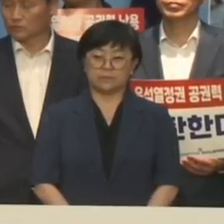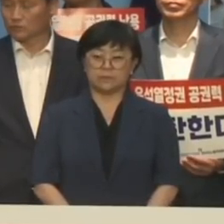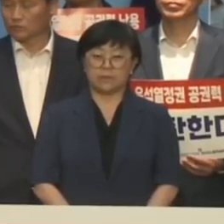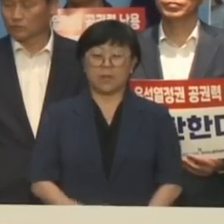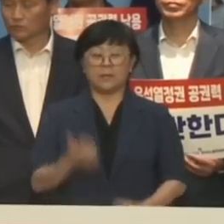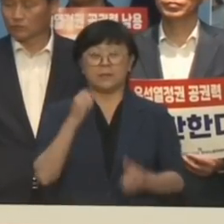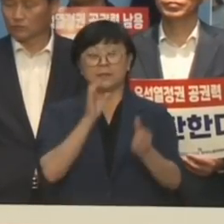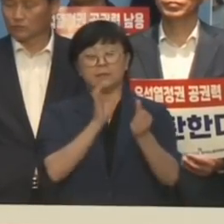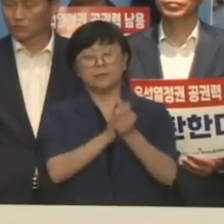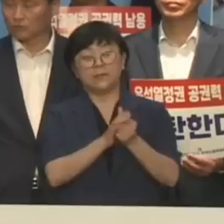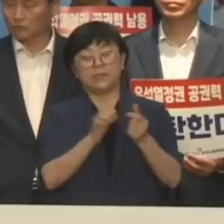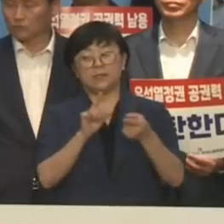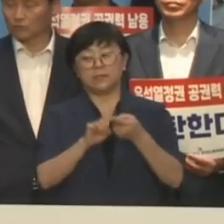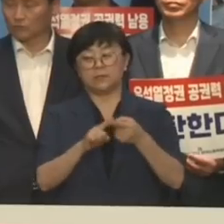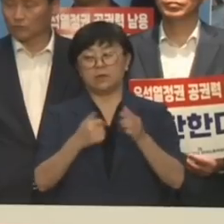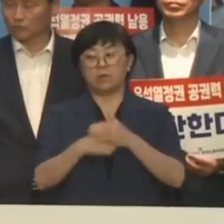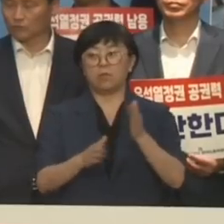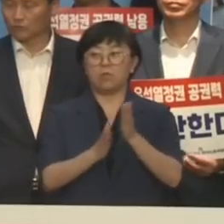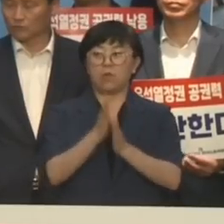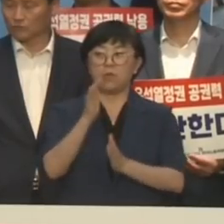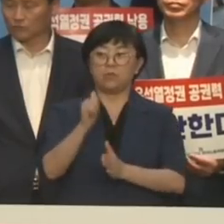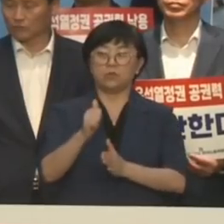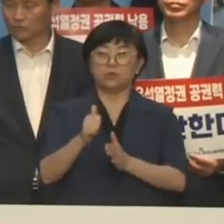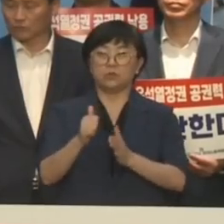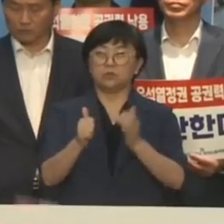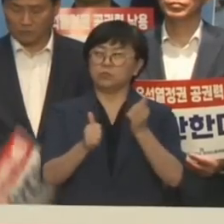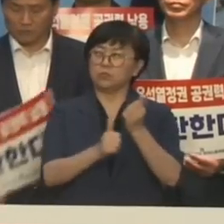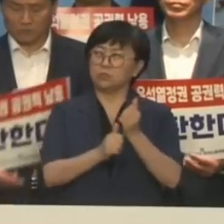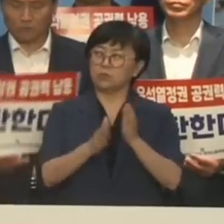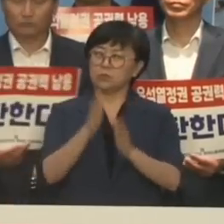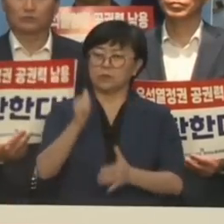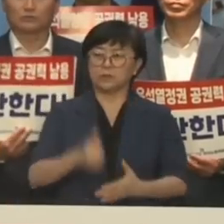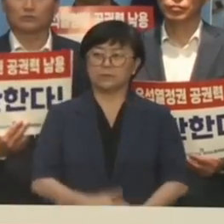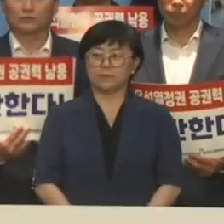네, 사회를 맡은 저는 한국노총 대외협력본부 유재강 부본부장입니다.